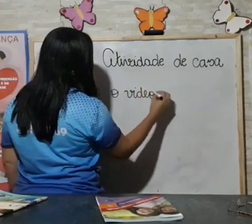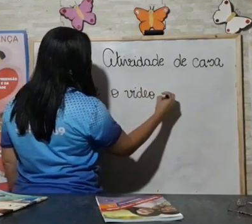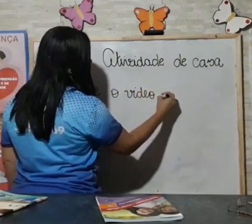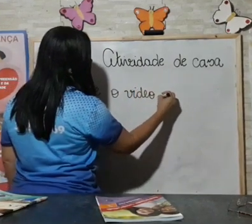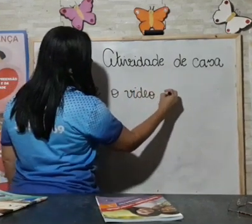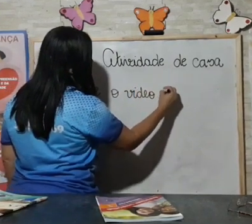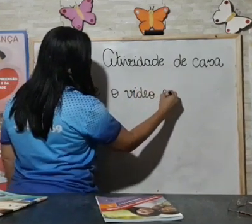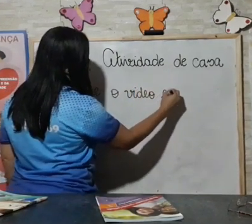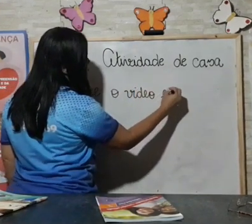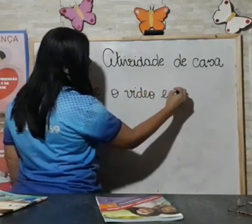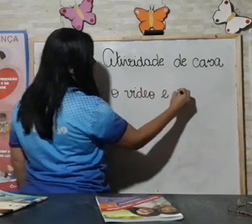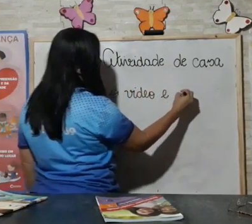e aponte